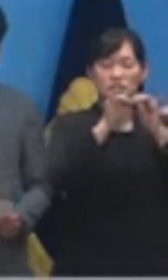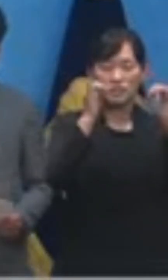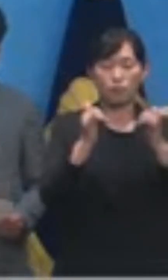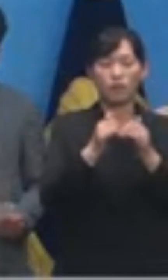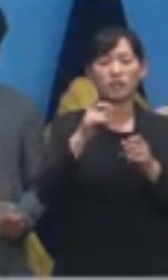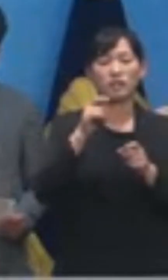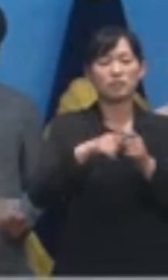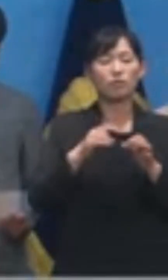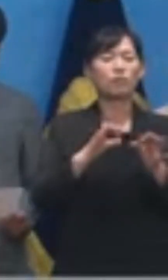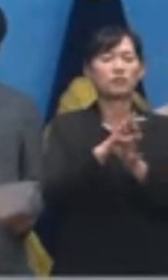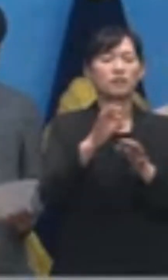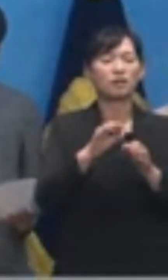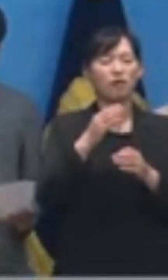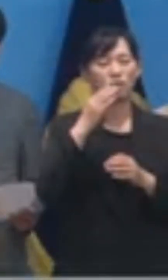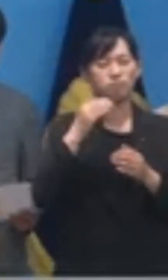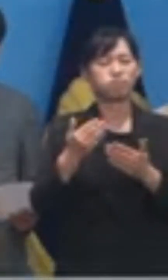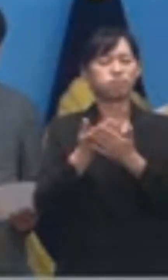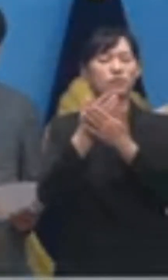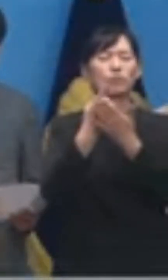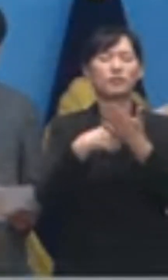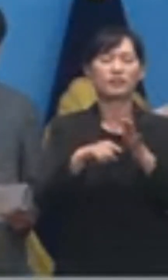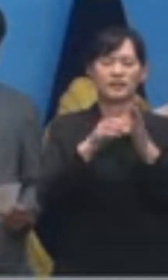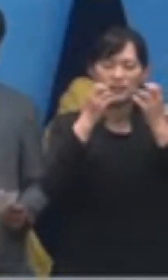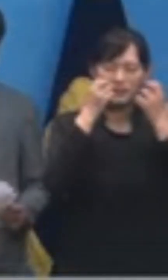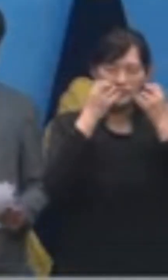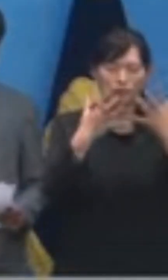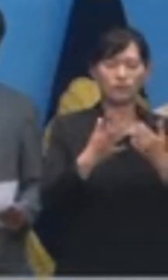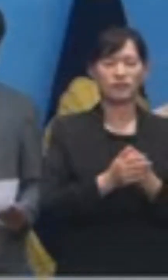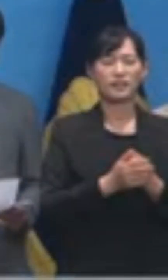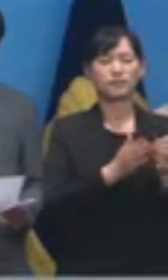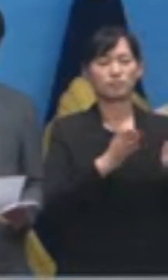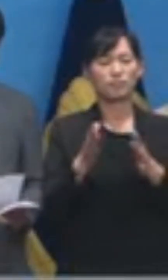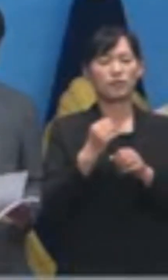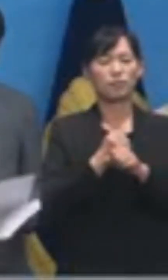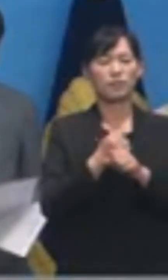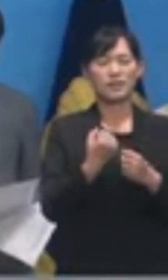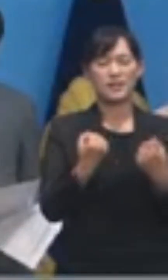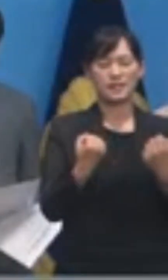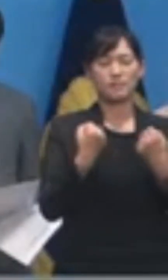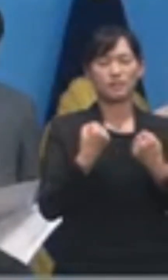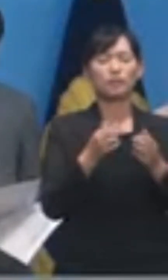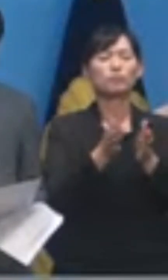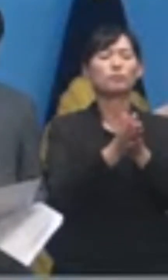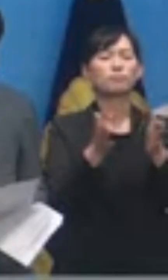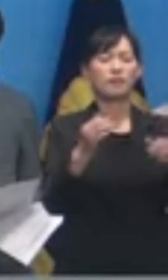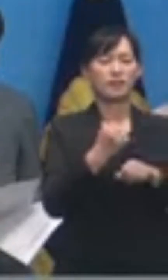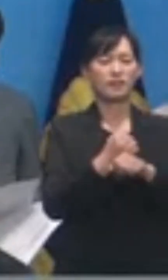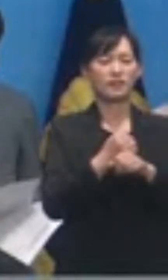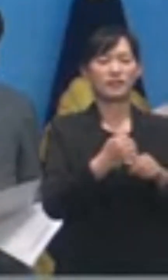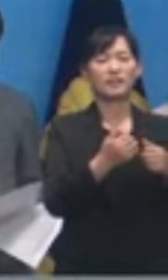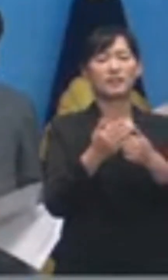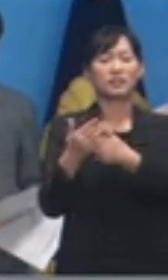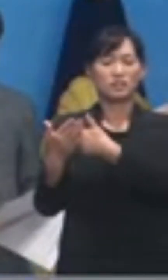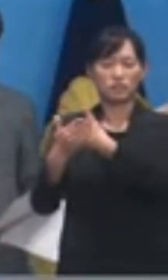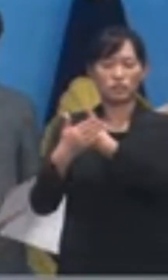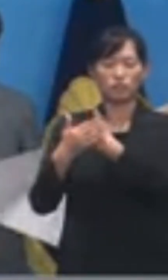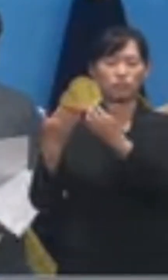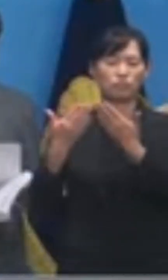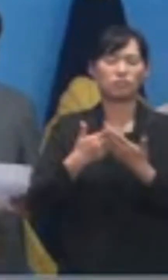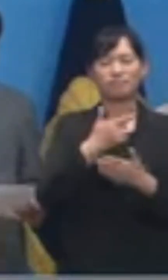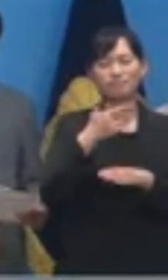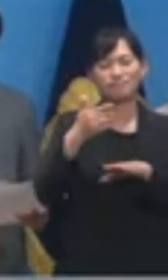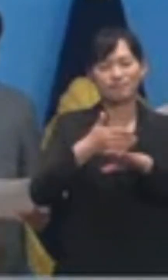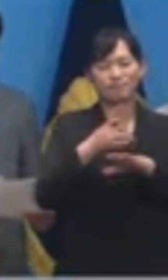있도록 새로운 터전을 마련하고 힘찬 출발을 할 수 있도록 하겠습니다. 지지해 주셔서